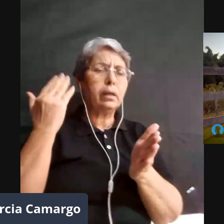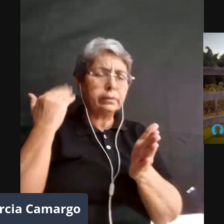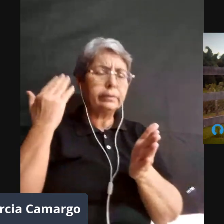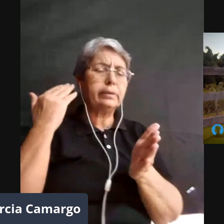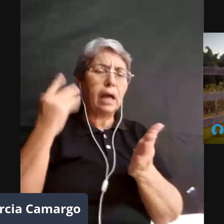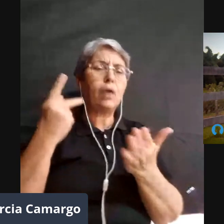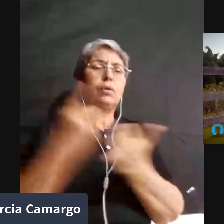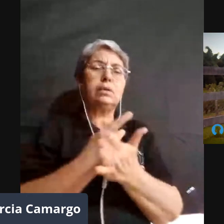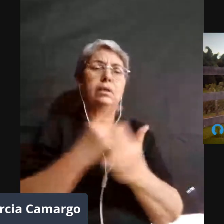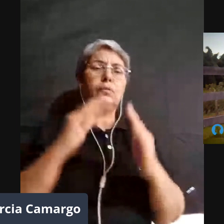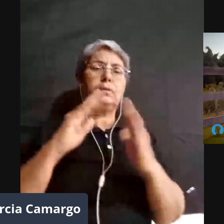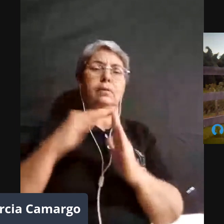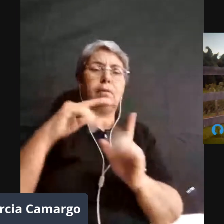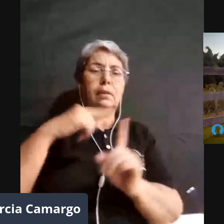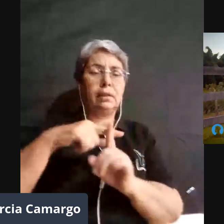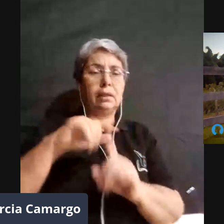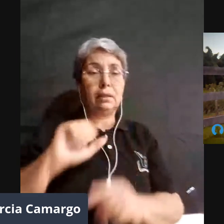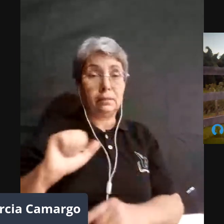eclesiástica. Veja o conselho.